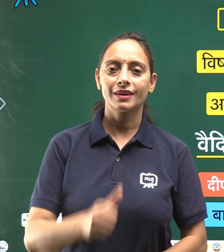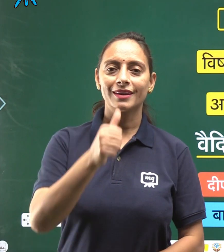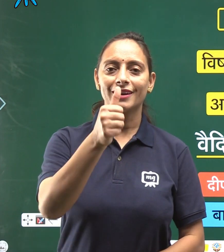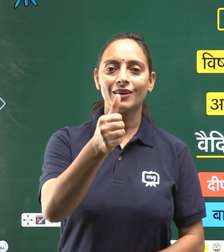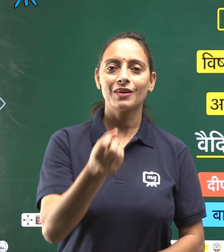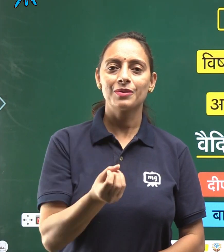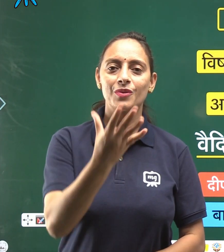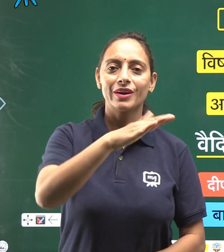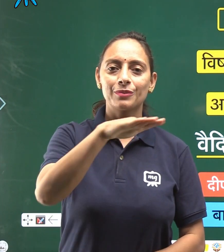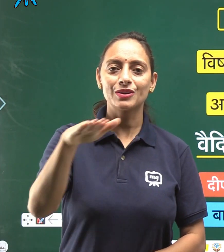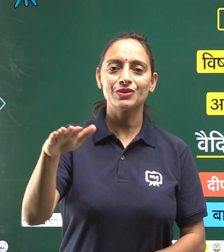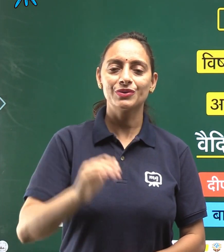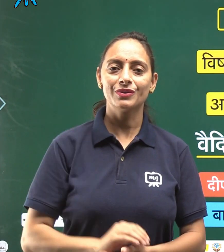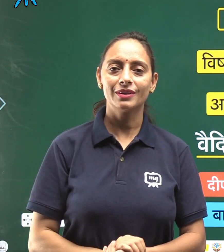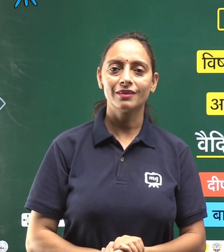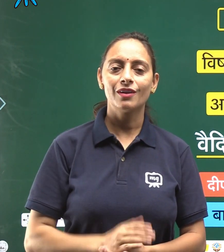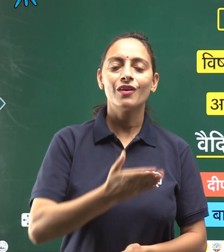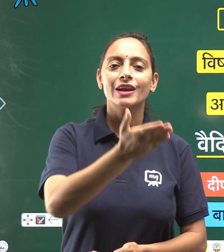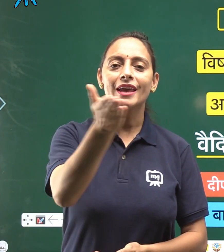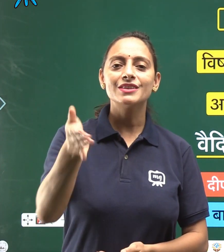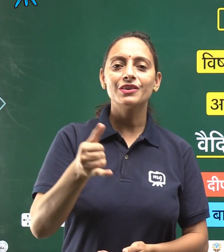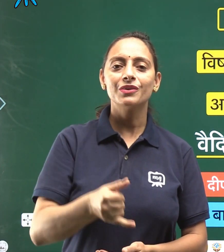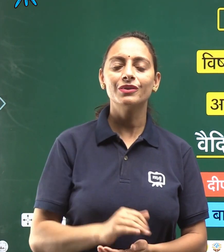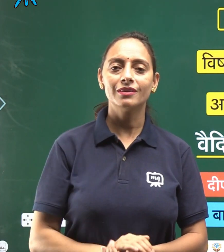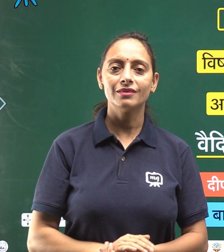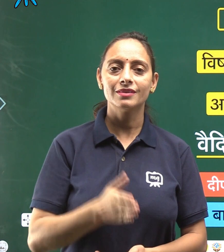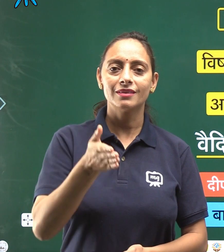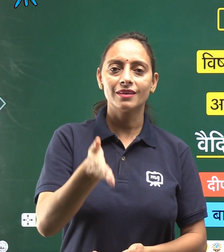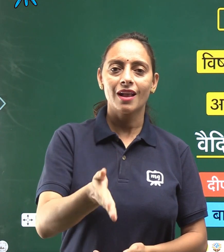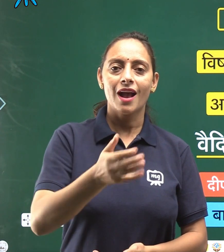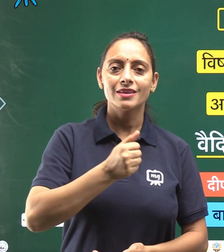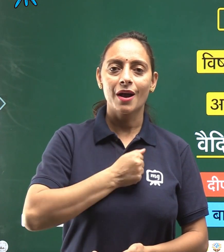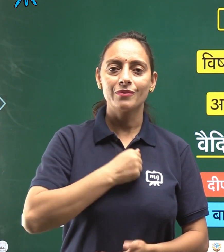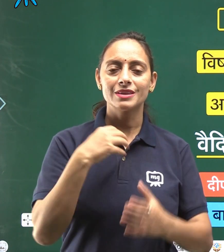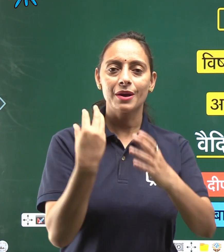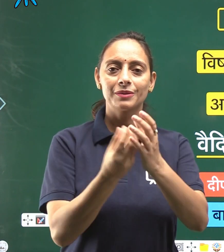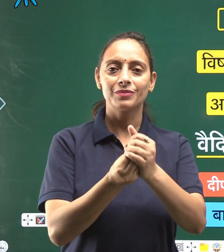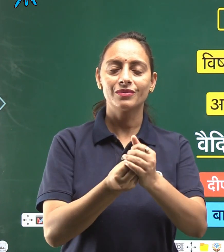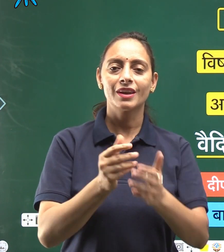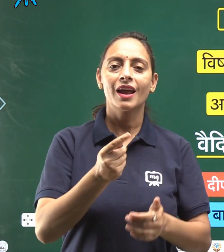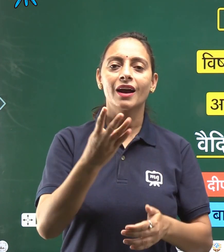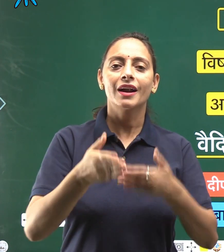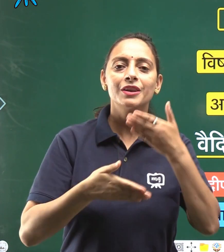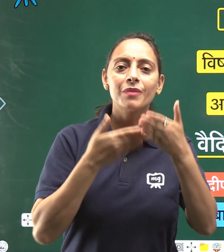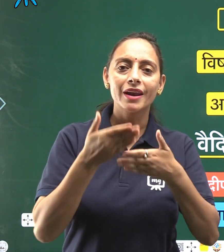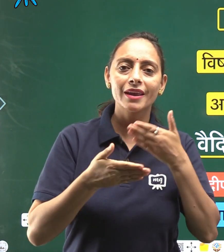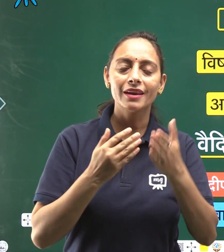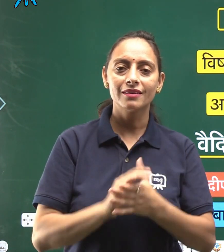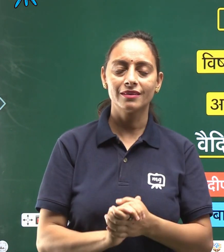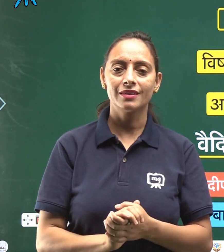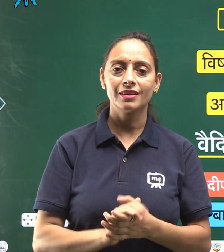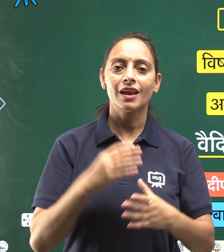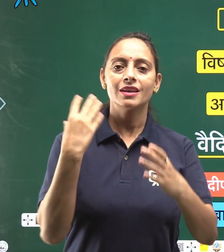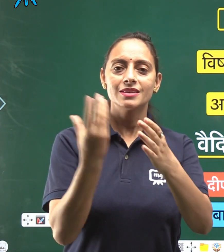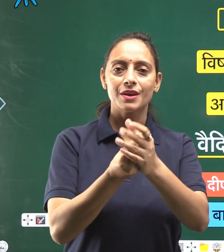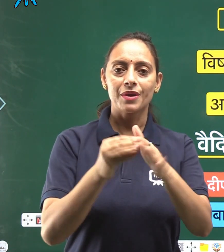गुड मॉर्निंग बच्चों, कैसे हो? आज हम सब गणित पढ़ेंगे।